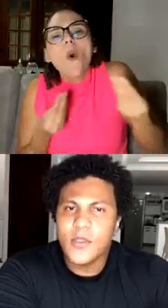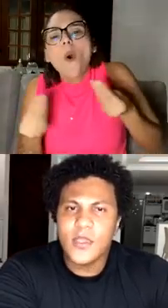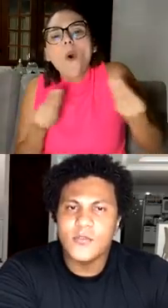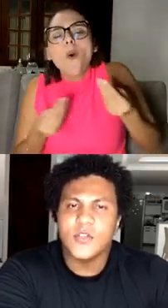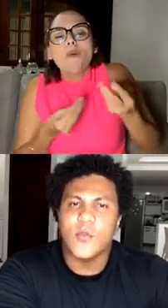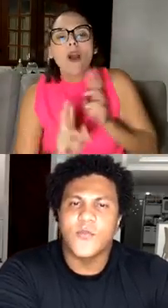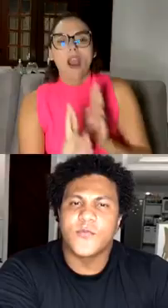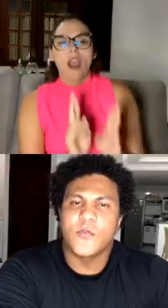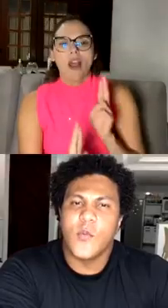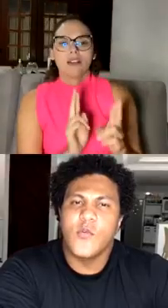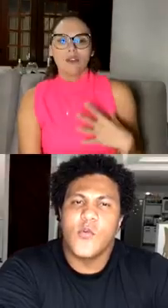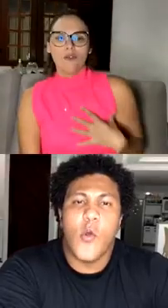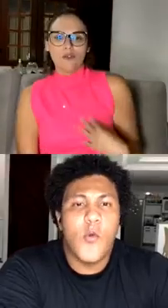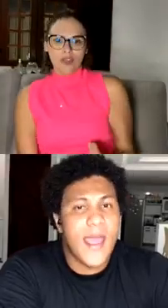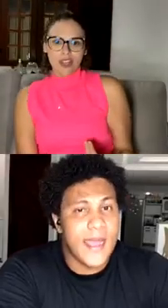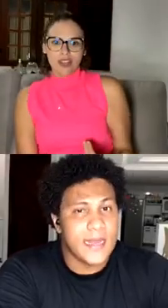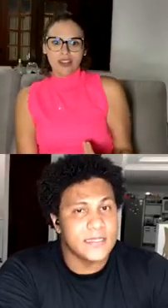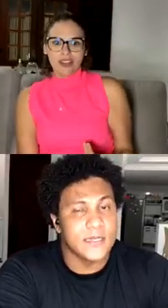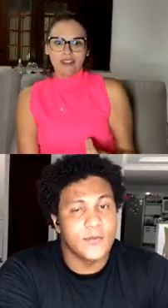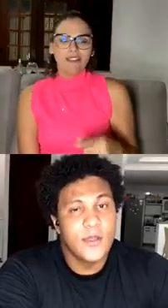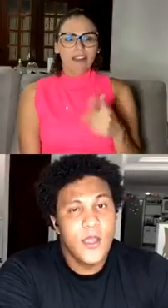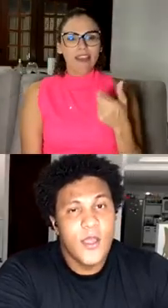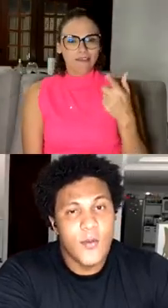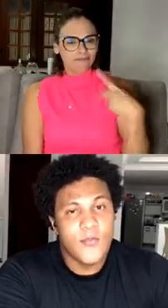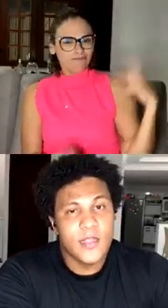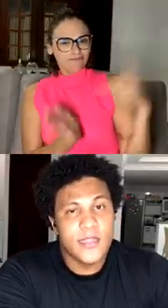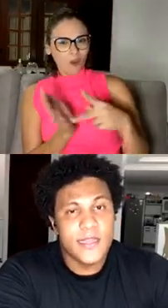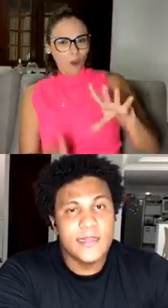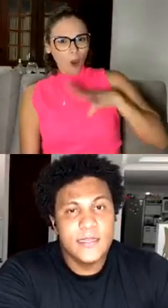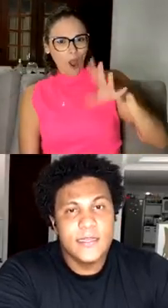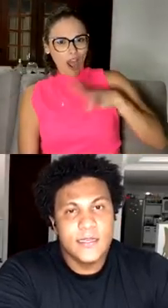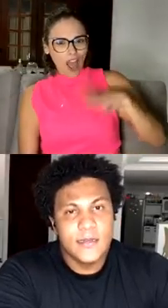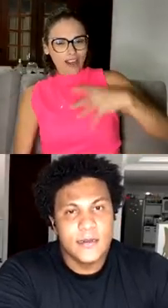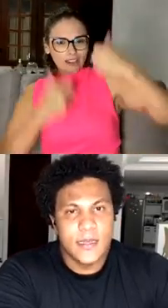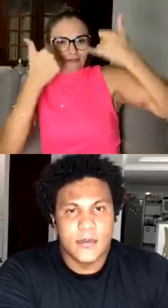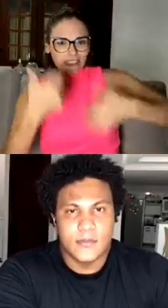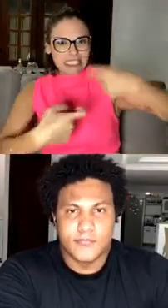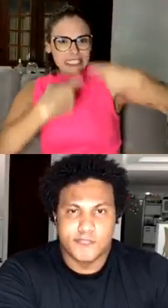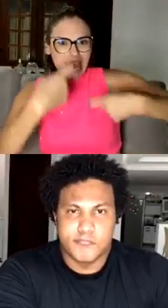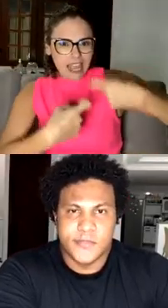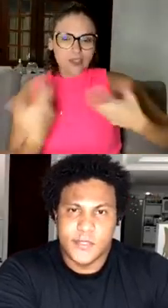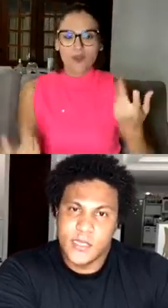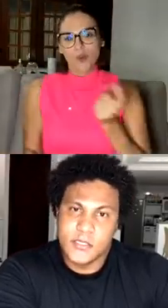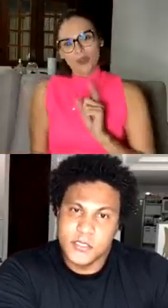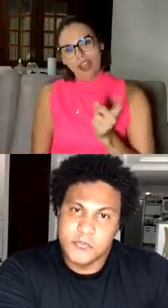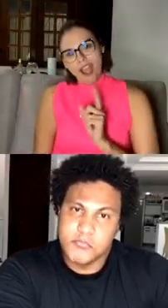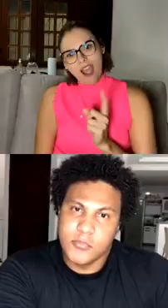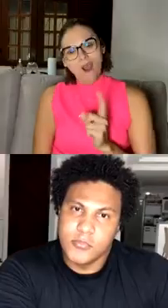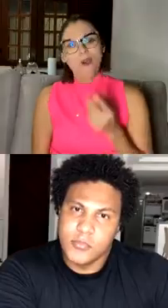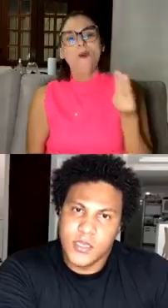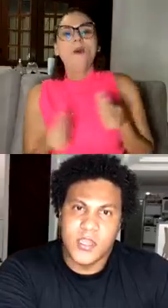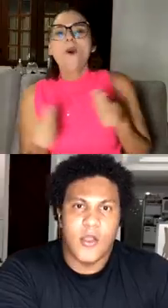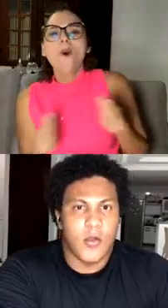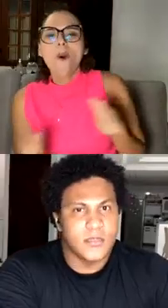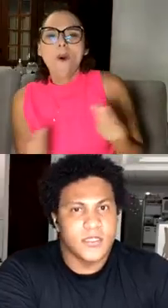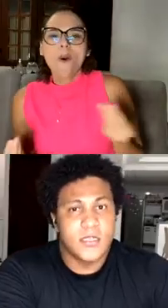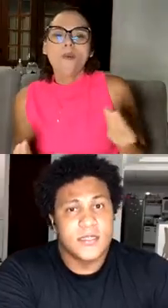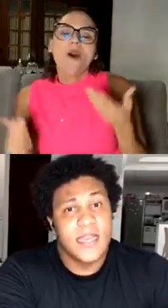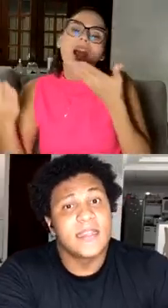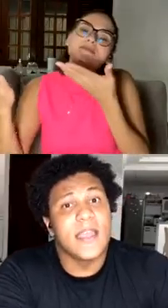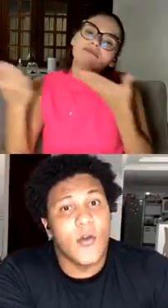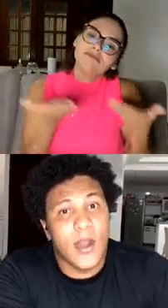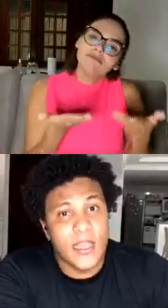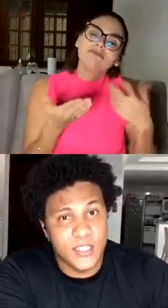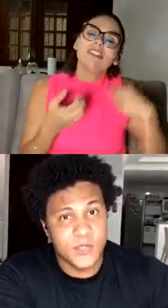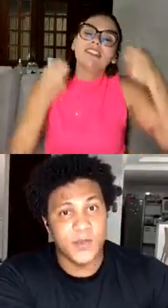um pouquinho de como é a relação com a filha dele, né? Ele que tem, se